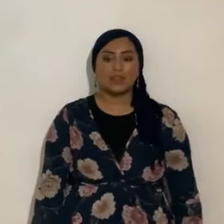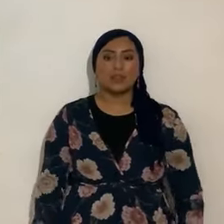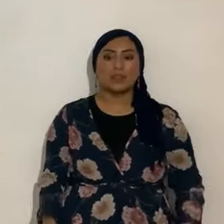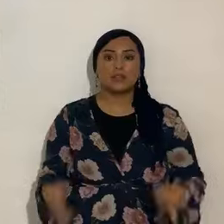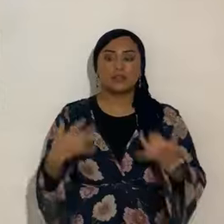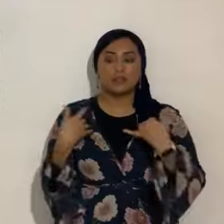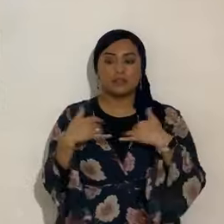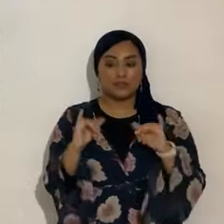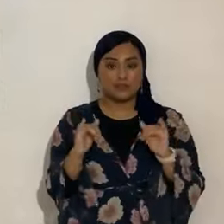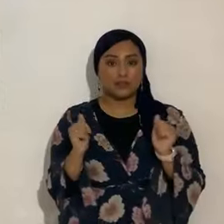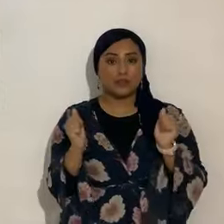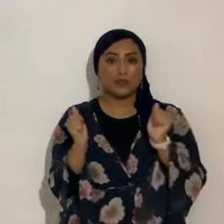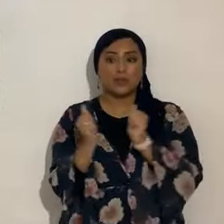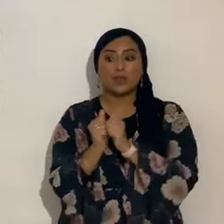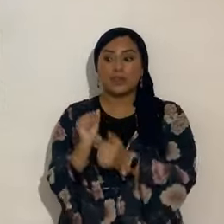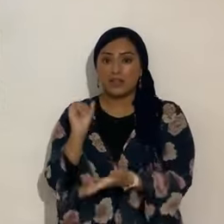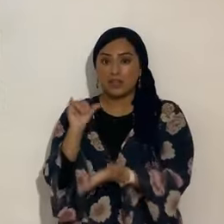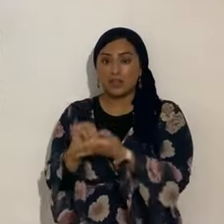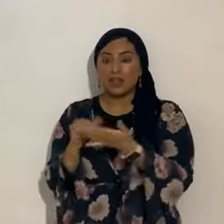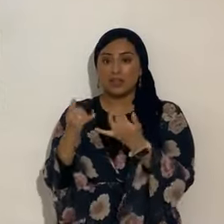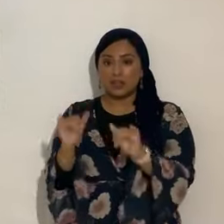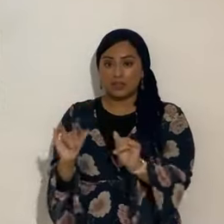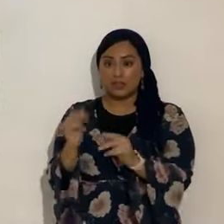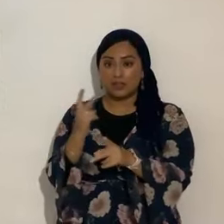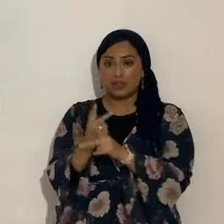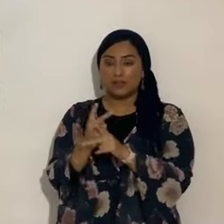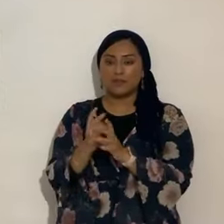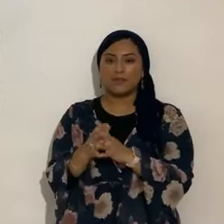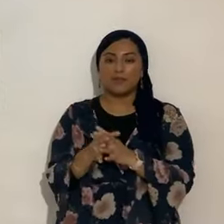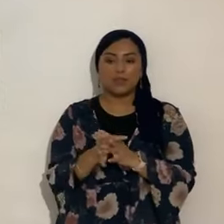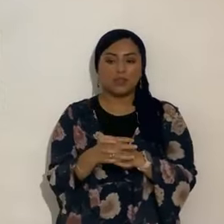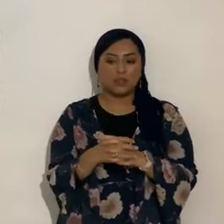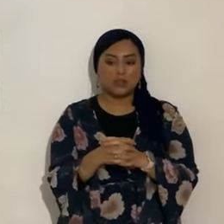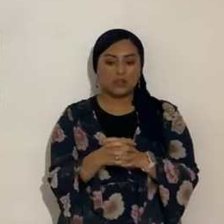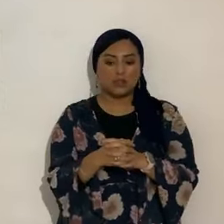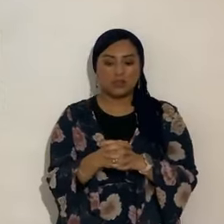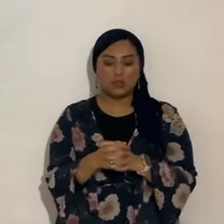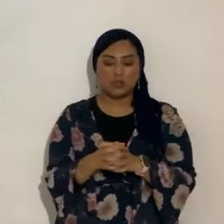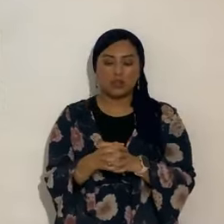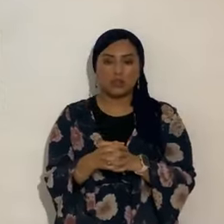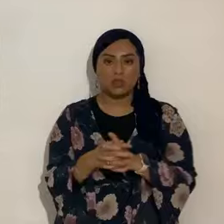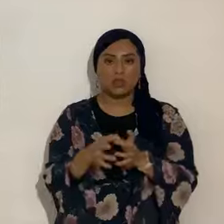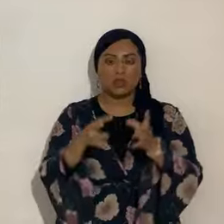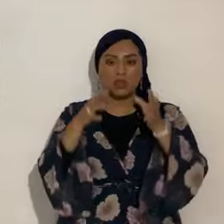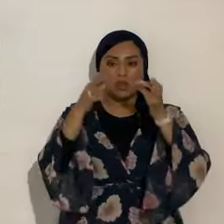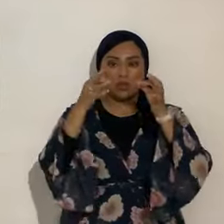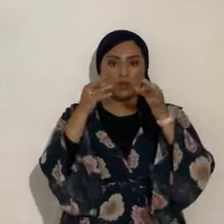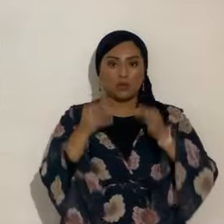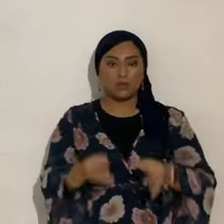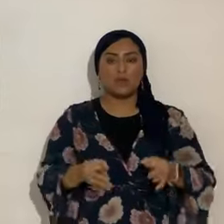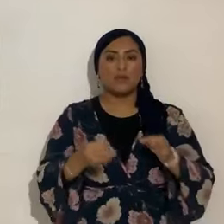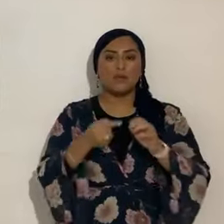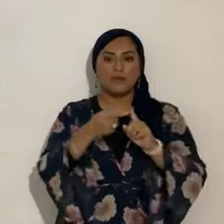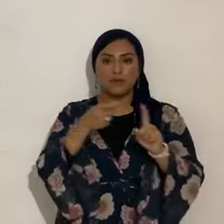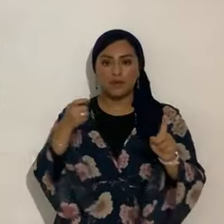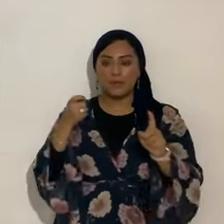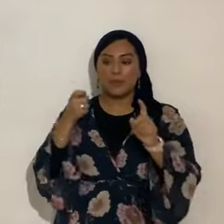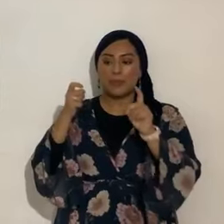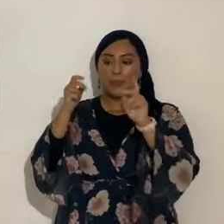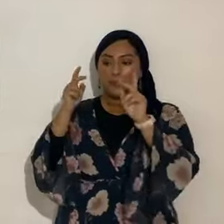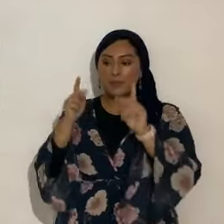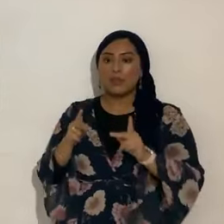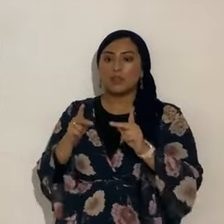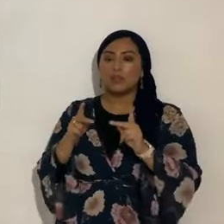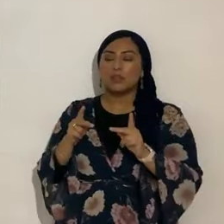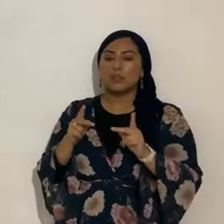Aún así, hermanos, aunque mantiene su potencial creativo, la voluntad de la persona